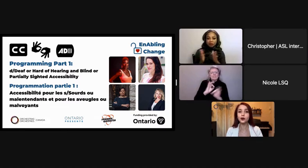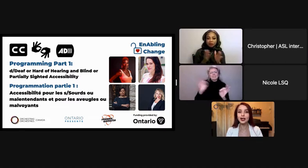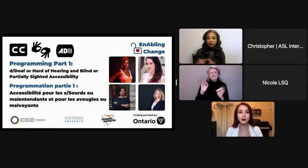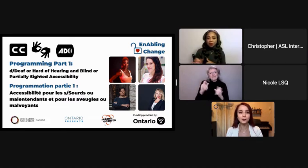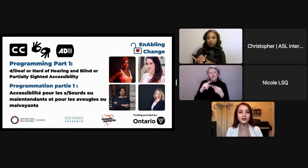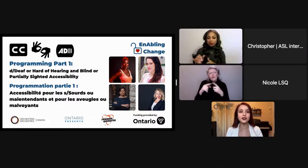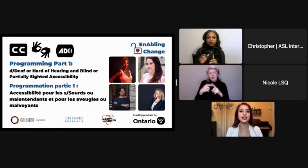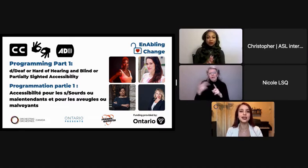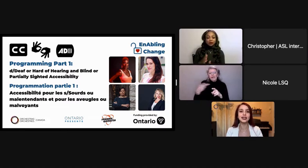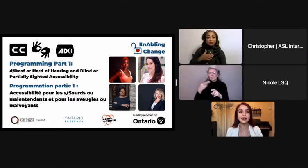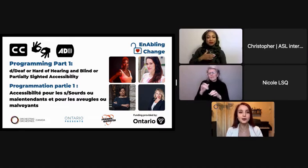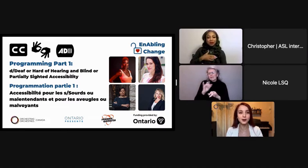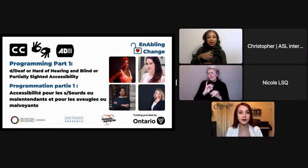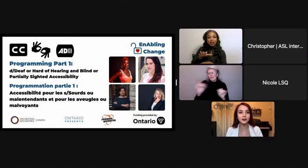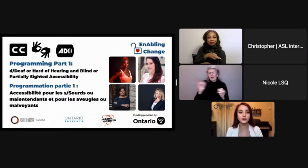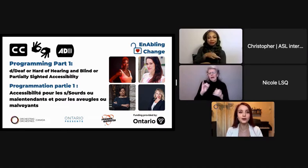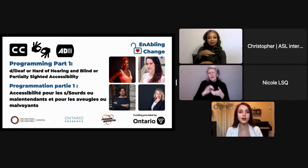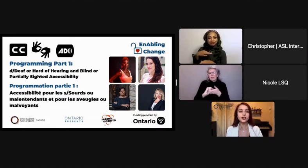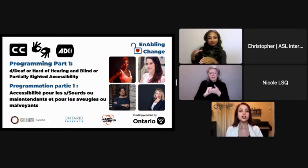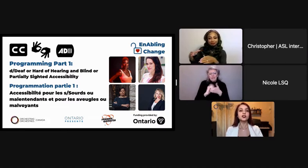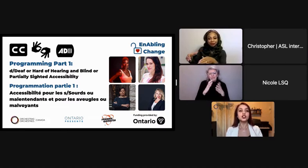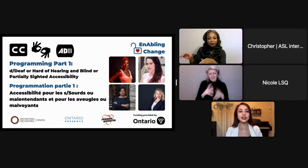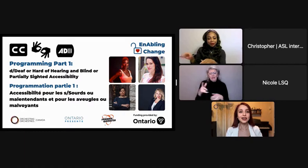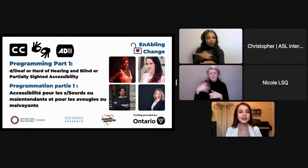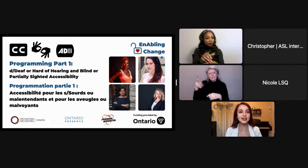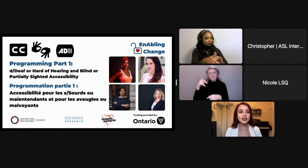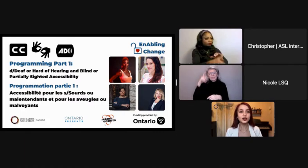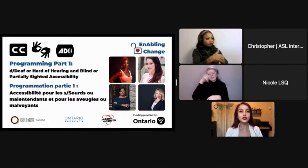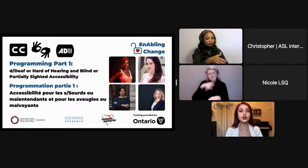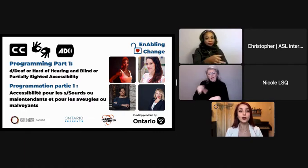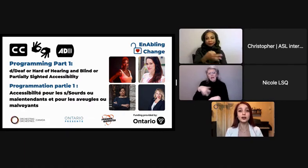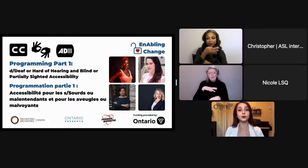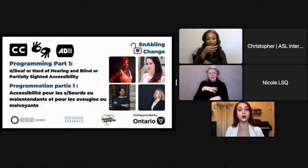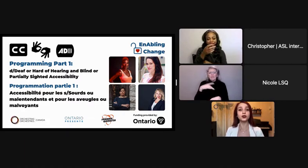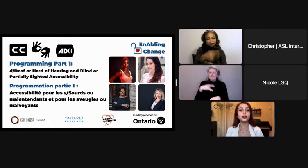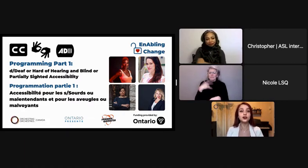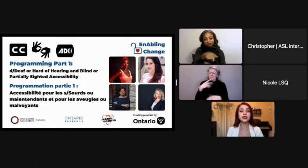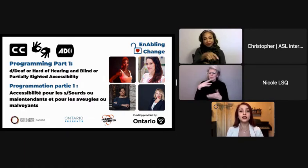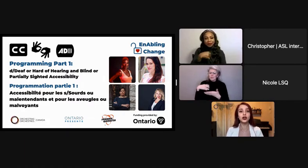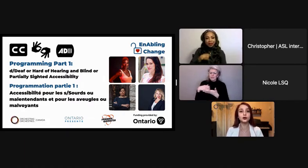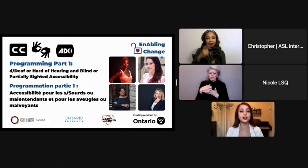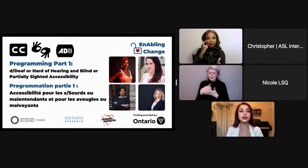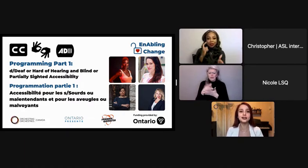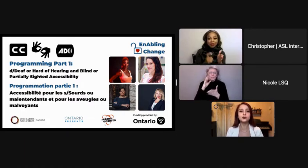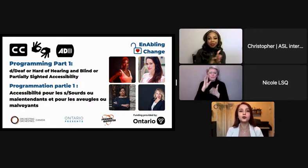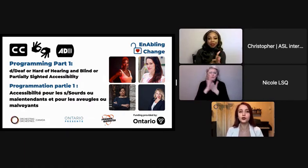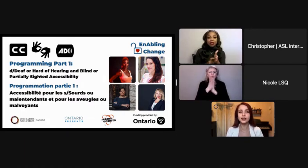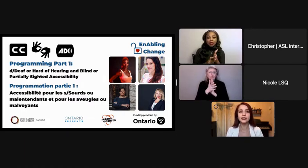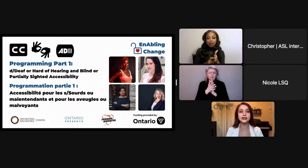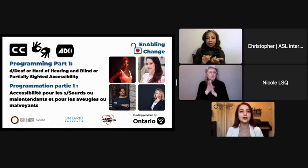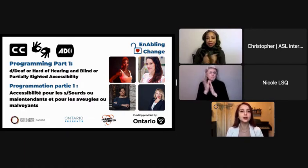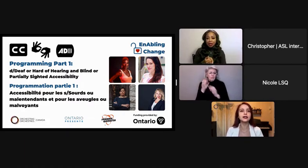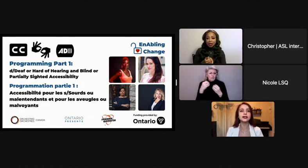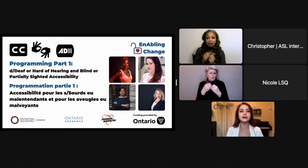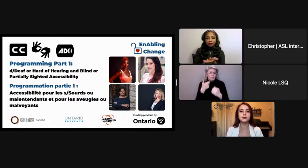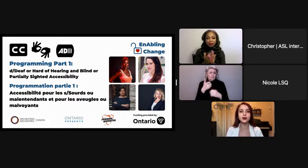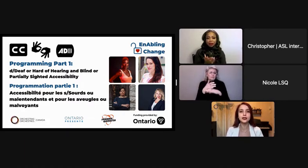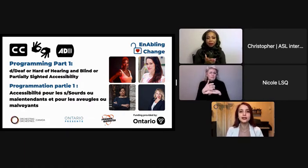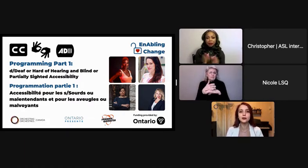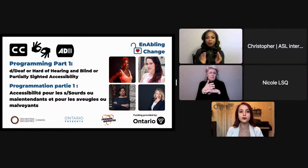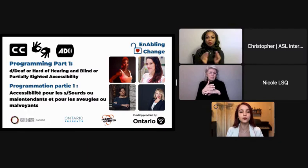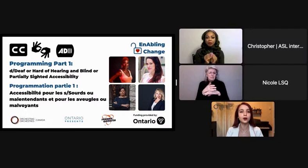nos incroyables partenaires et experts, j'ai réalisé que le chemin pour devenir un organisme plus accessible n